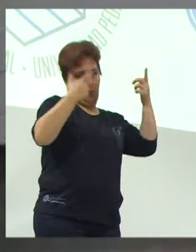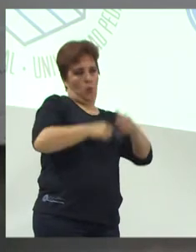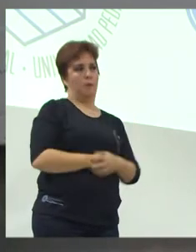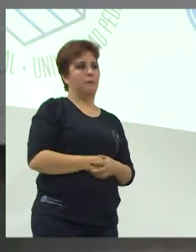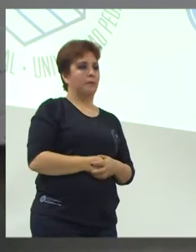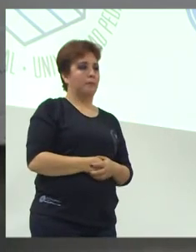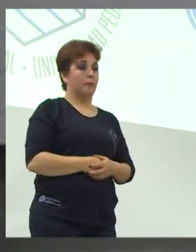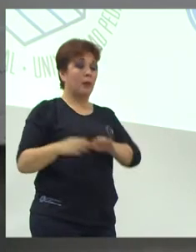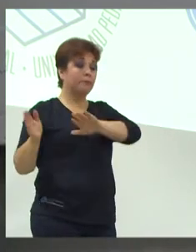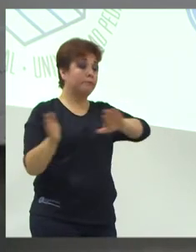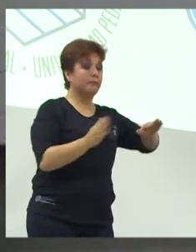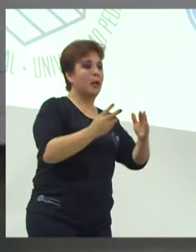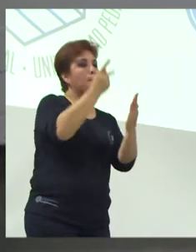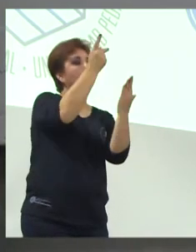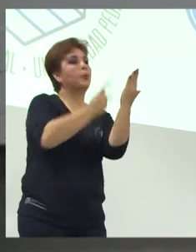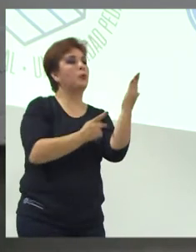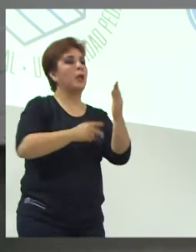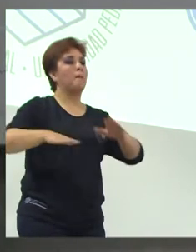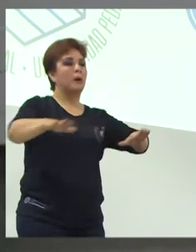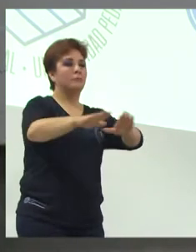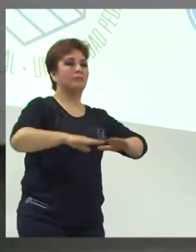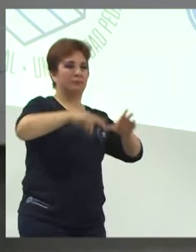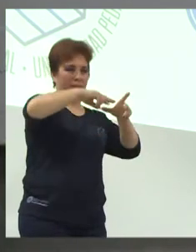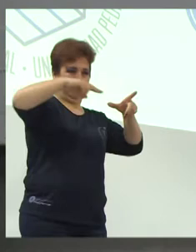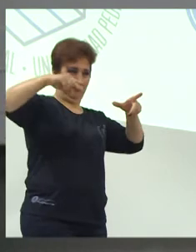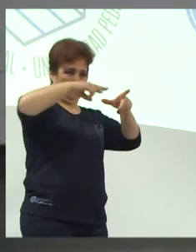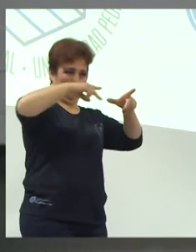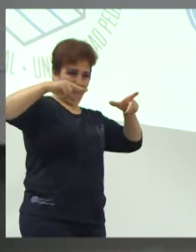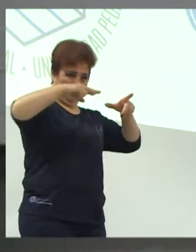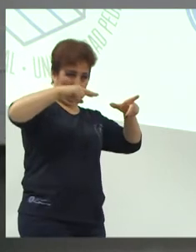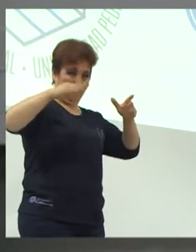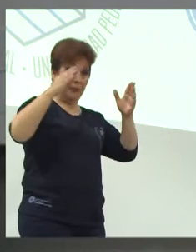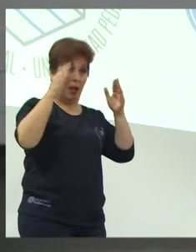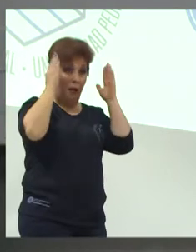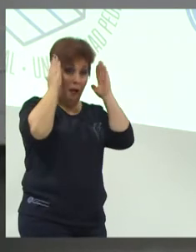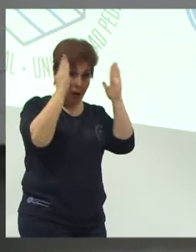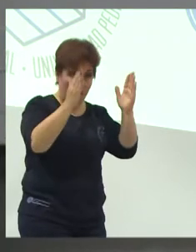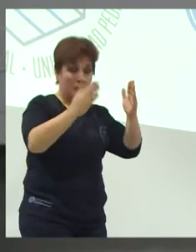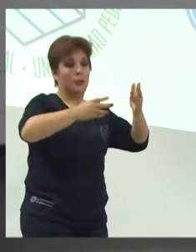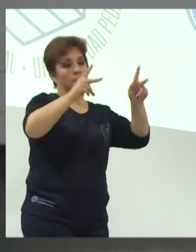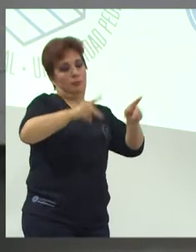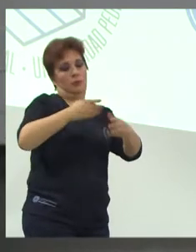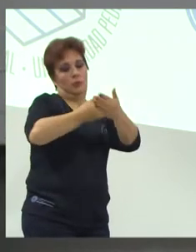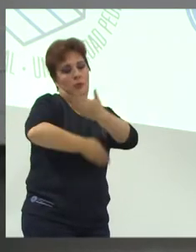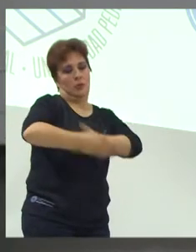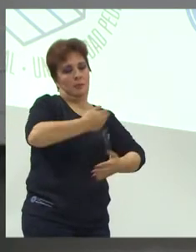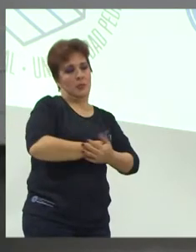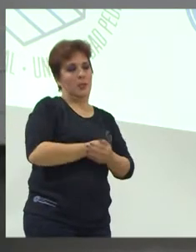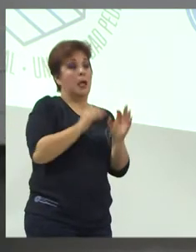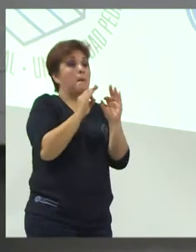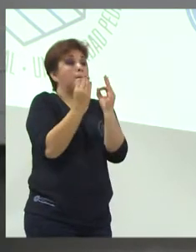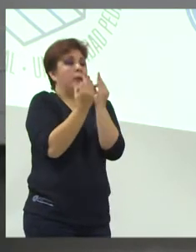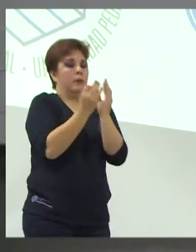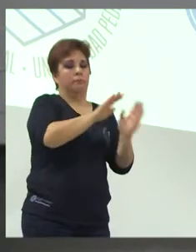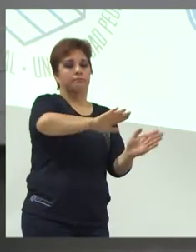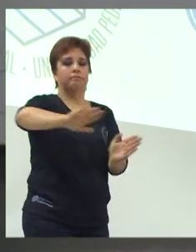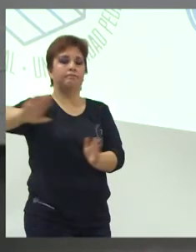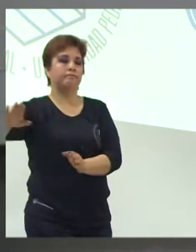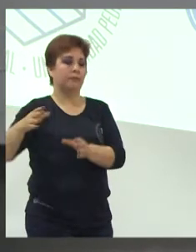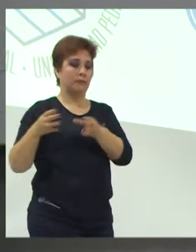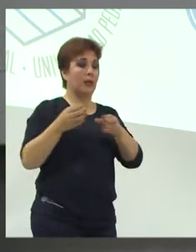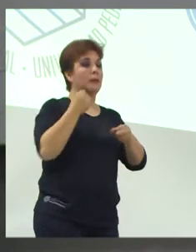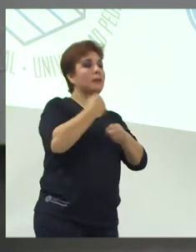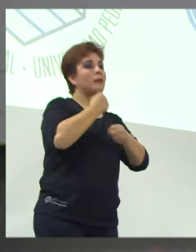y el programa para atención a las personas con discapacidad y sus familias pradeep los